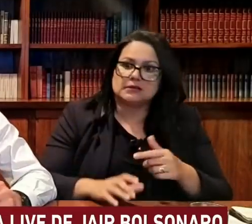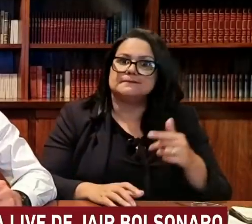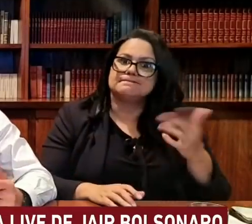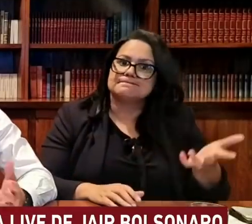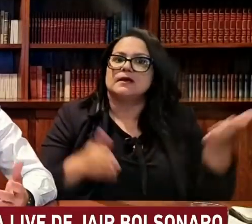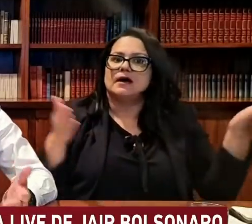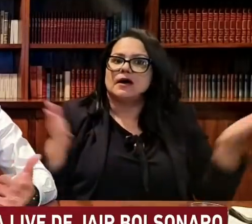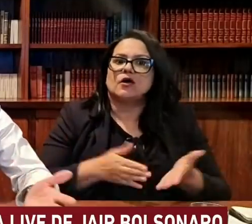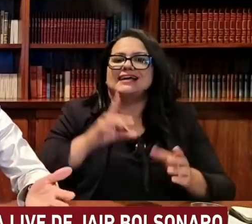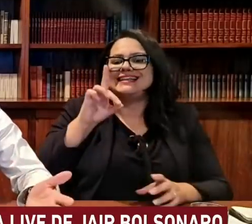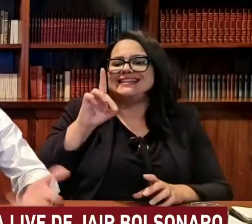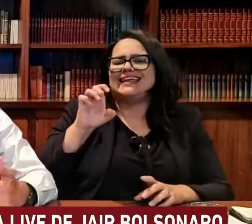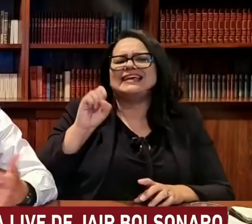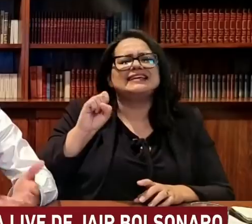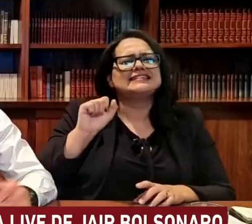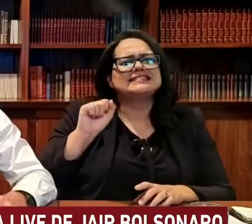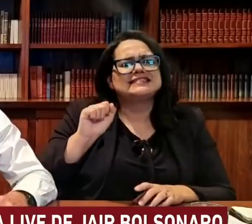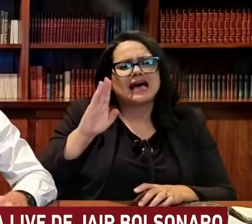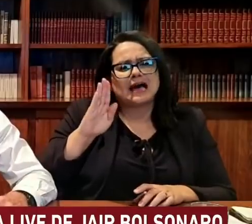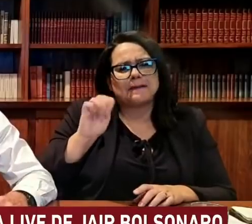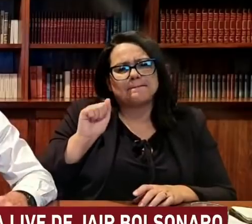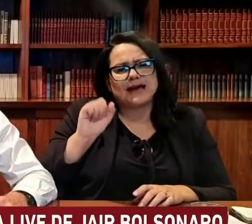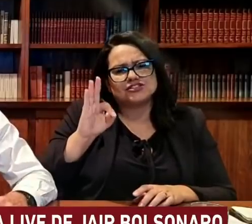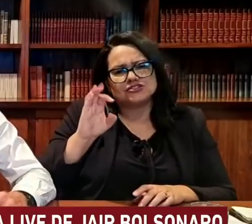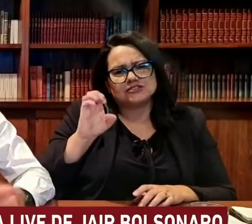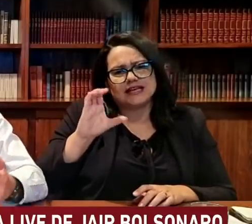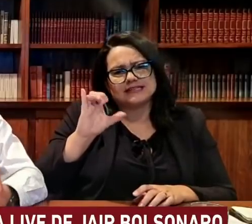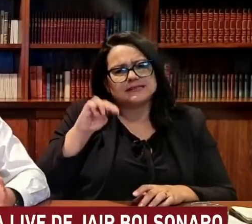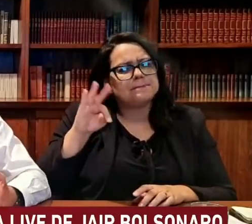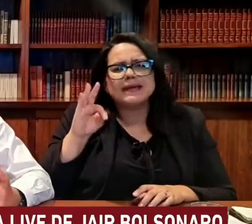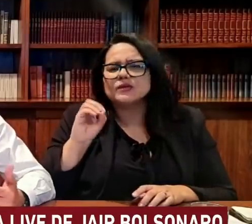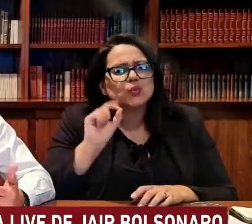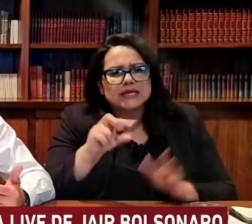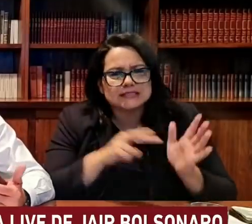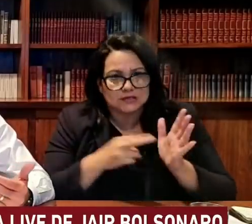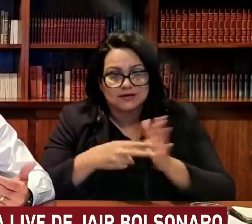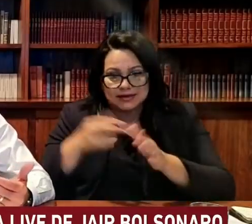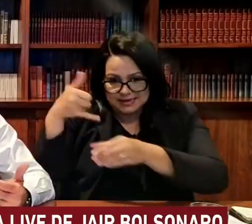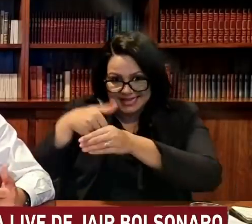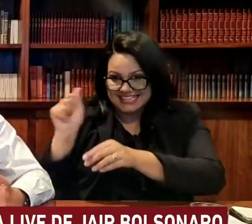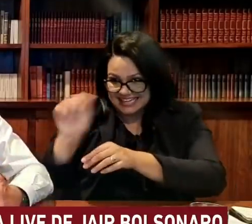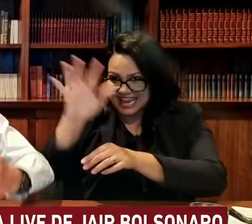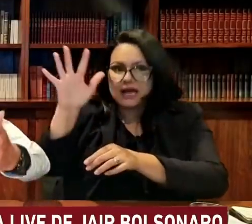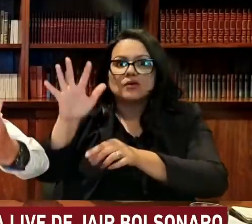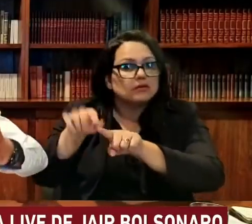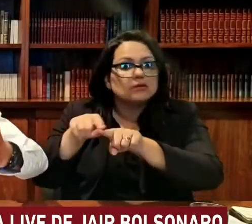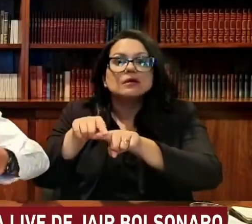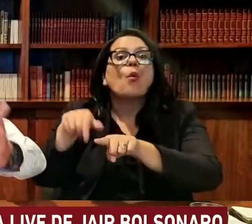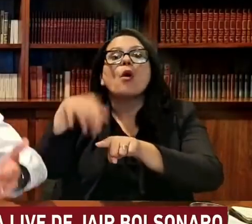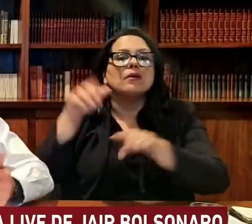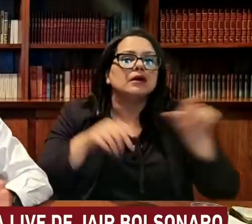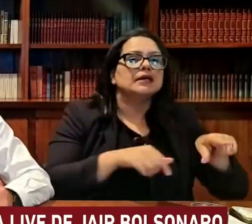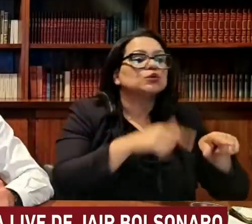teremos o desabastecimento, que é pior do que um combustível caro. O Brasil é autossuficiente em petróleo, não precisava